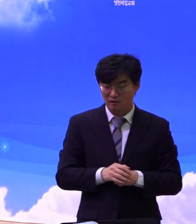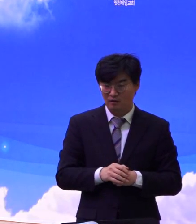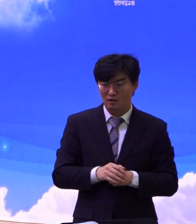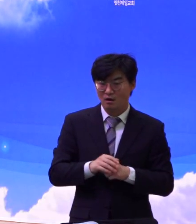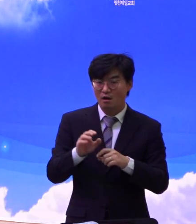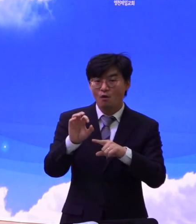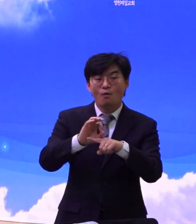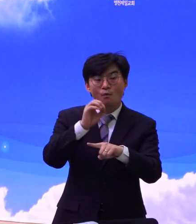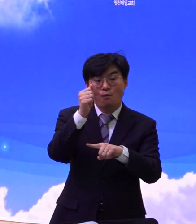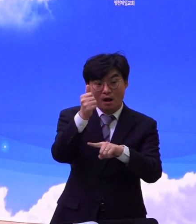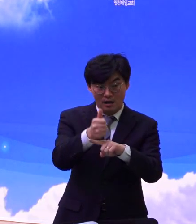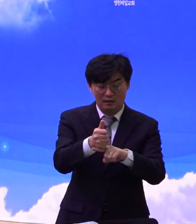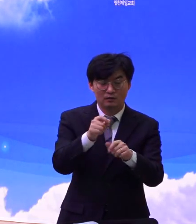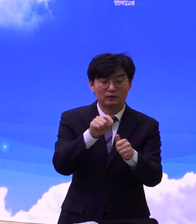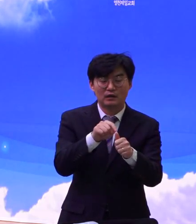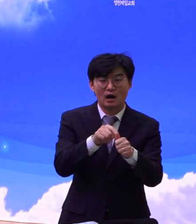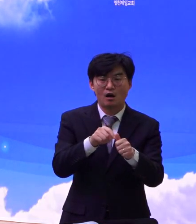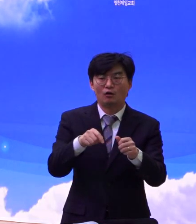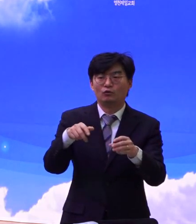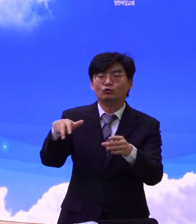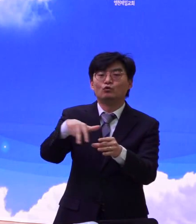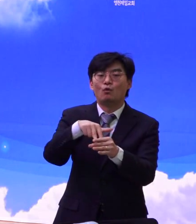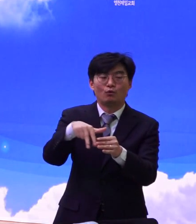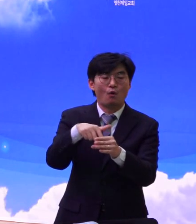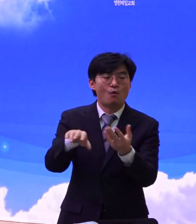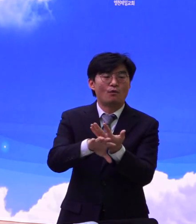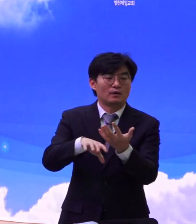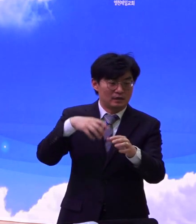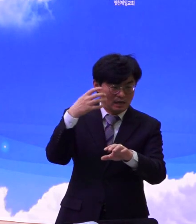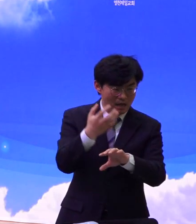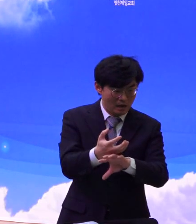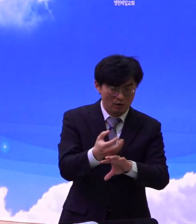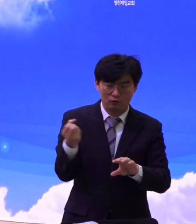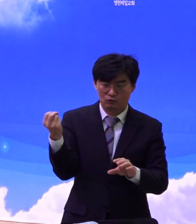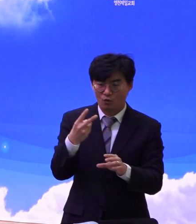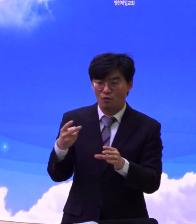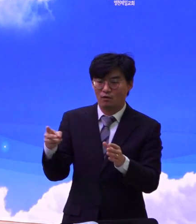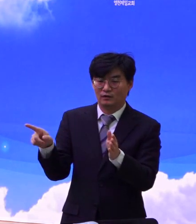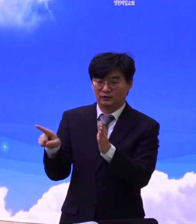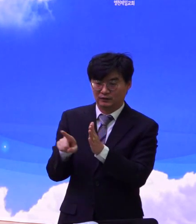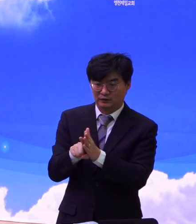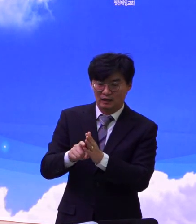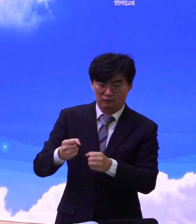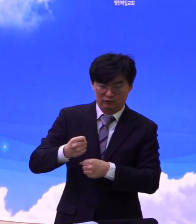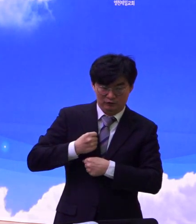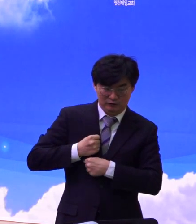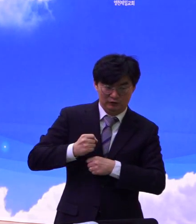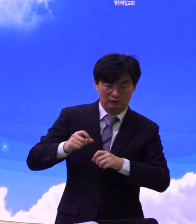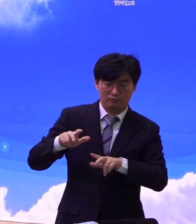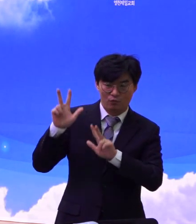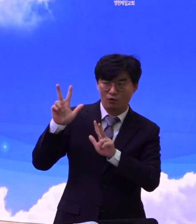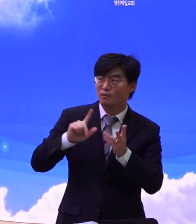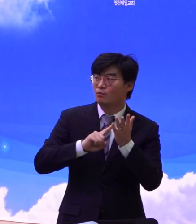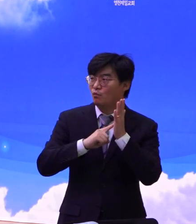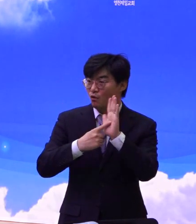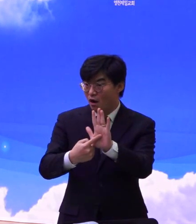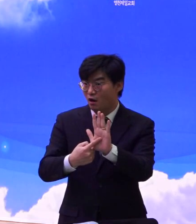히스기야가 종교개혁을 이루고 신앙을 개혁한 후에 편지를 보내서 모든 사람들 예루살렘